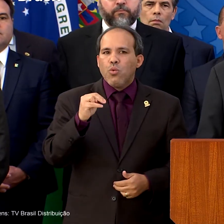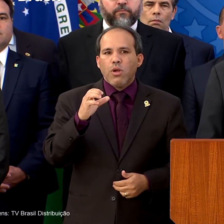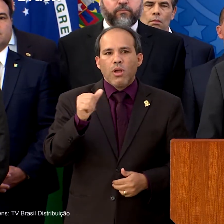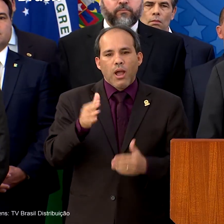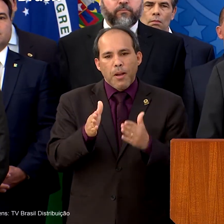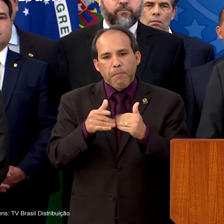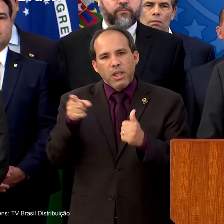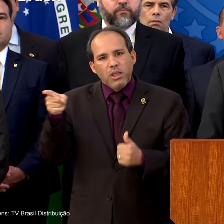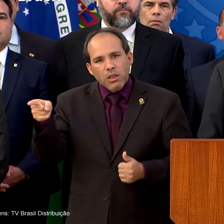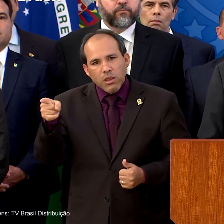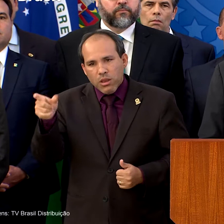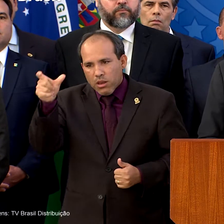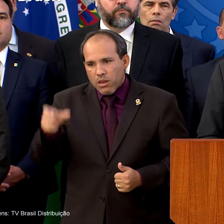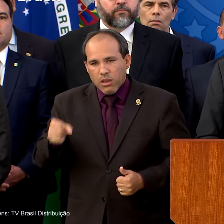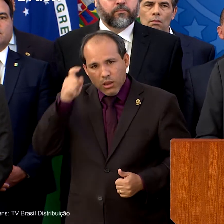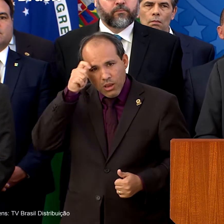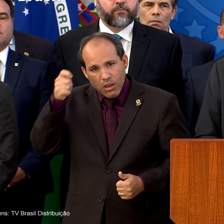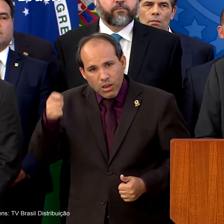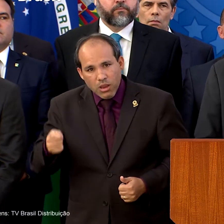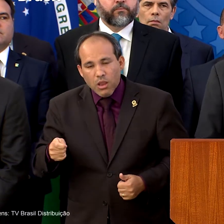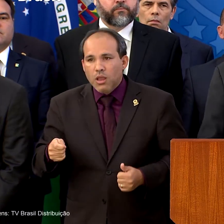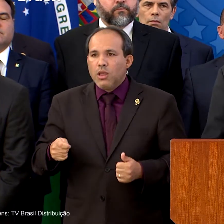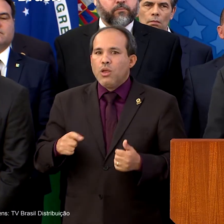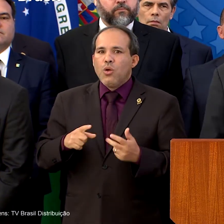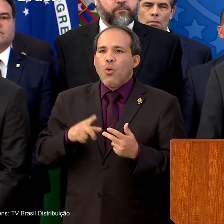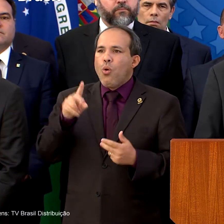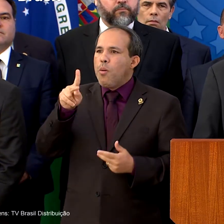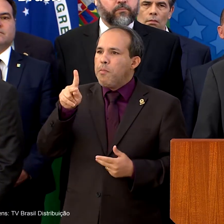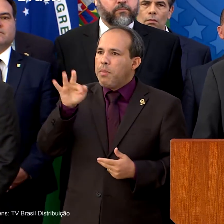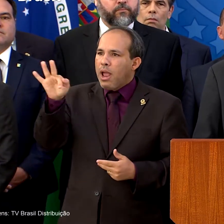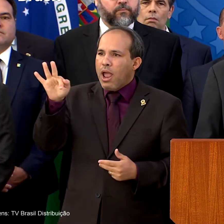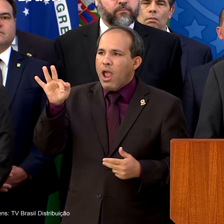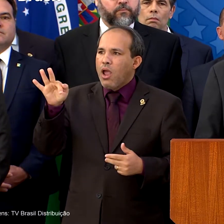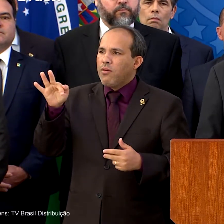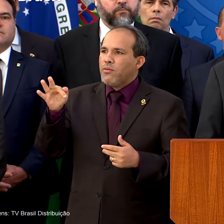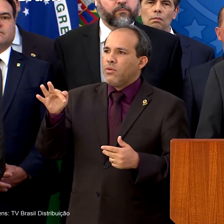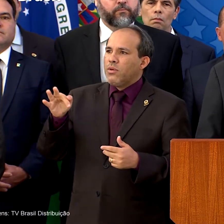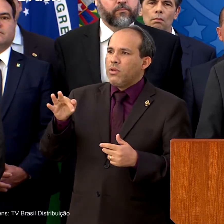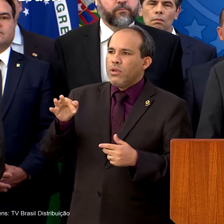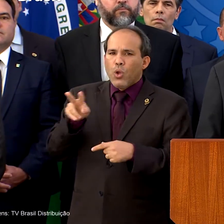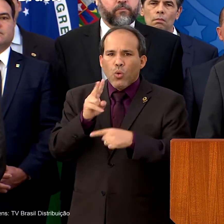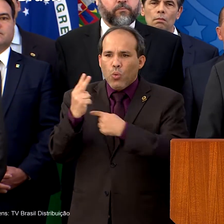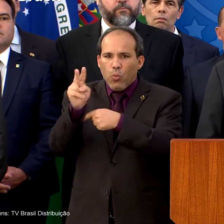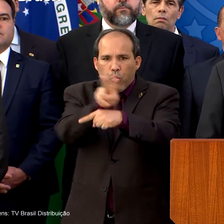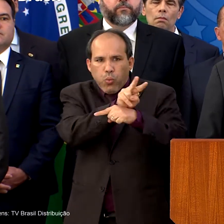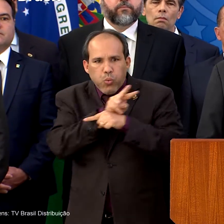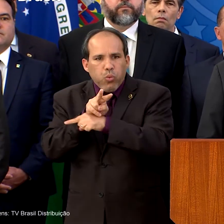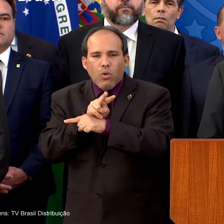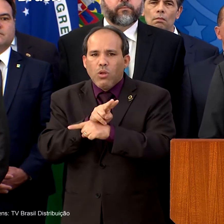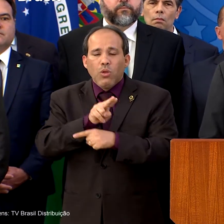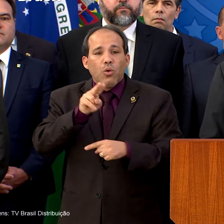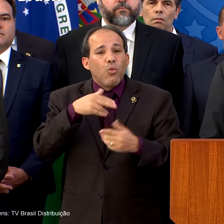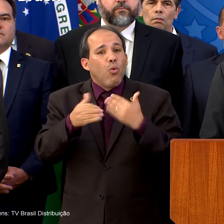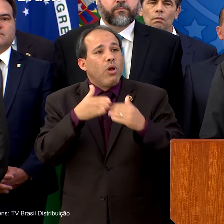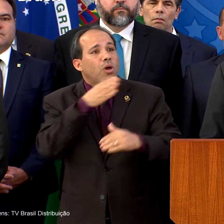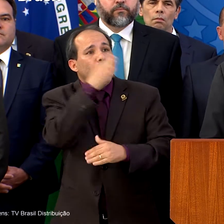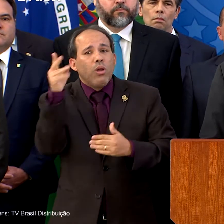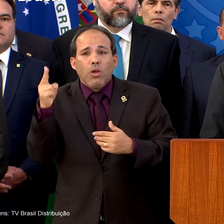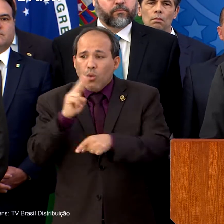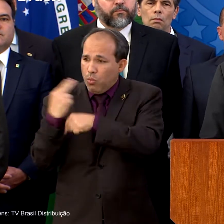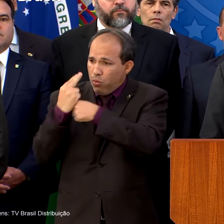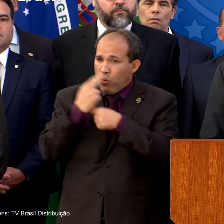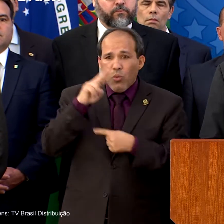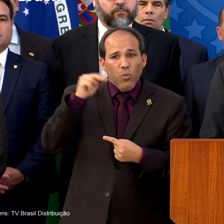para que a pf me lembrasse onde quer que fosse é como se fala em corrupção